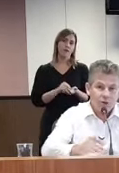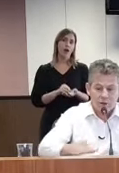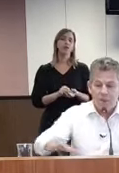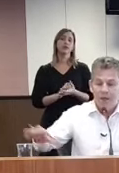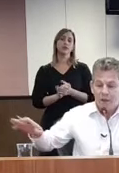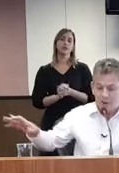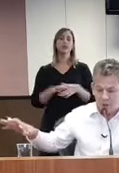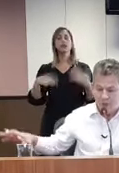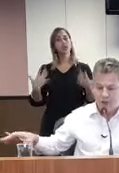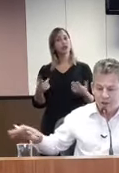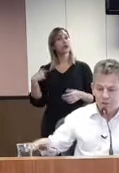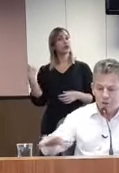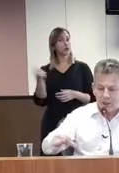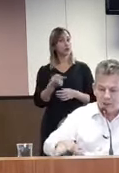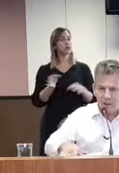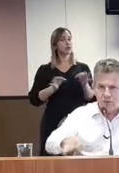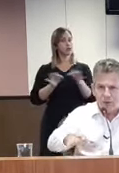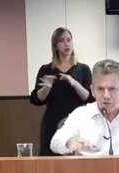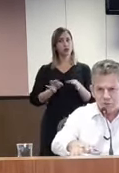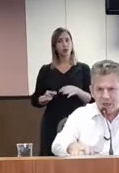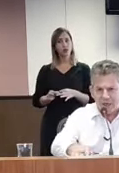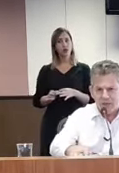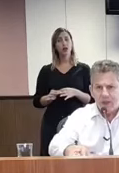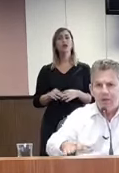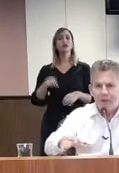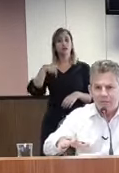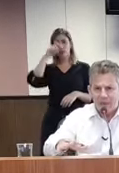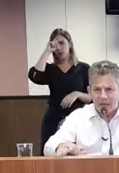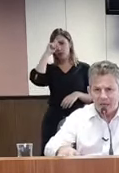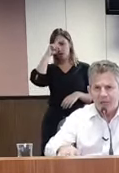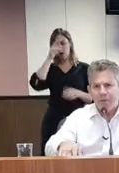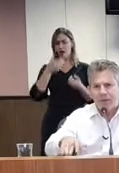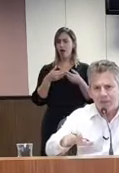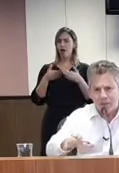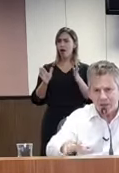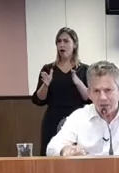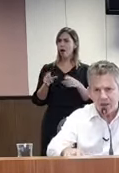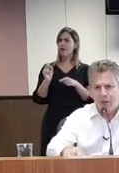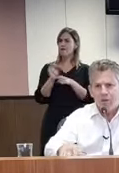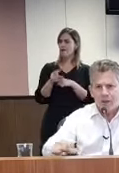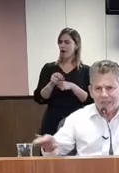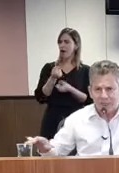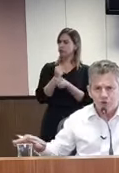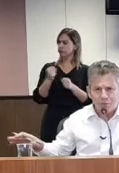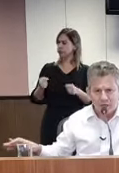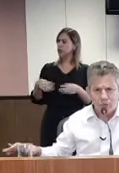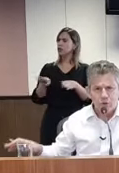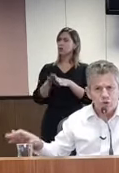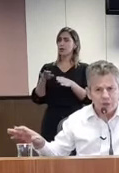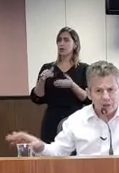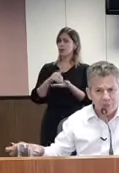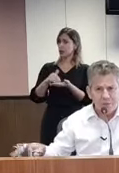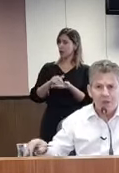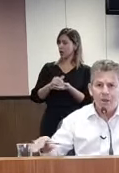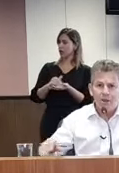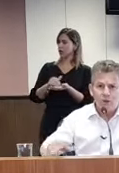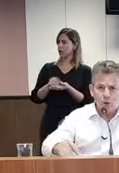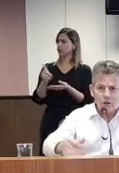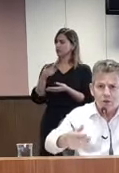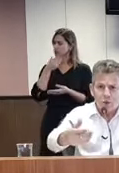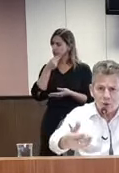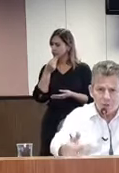isso. Então, nós estamos organizando os nossos hospitais para ampliar, para ter EPI, o secretário Gilberto e sua equipe,